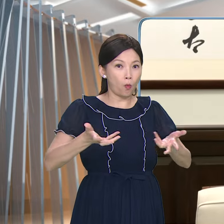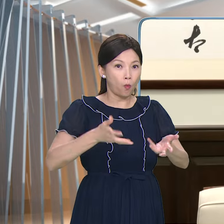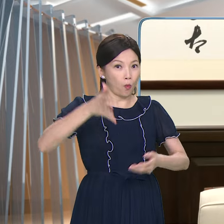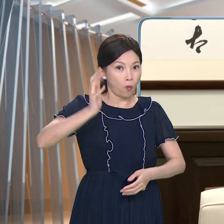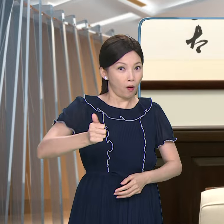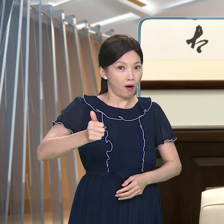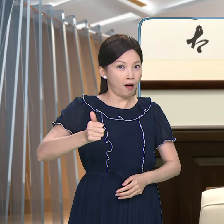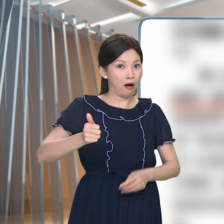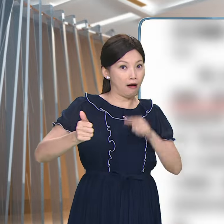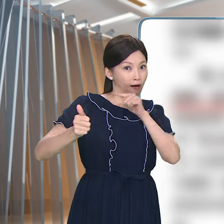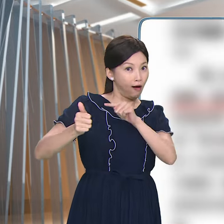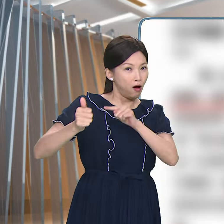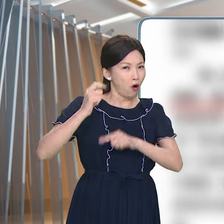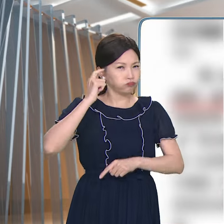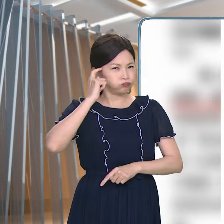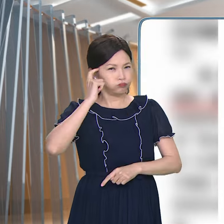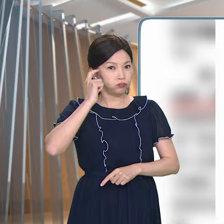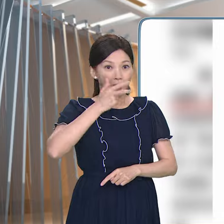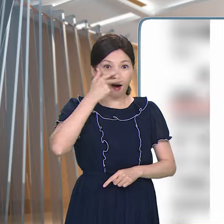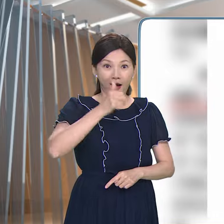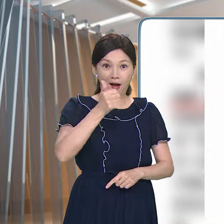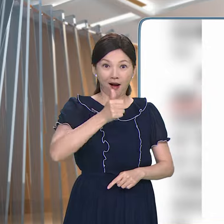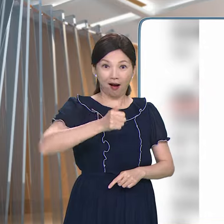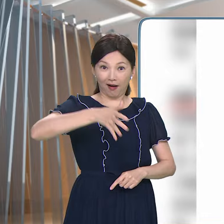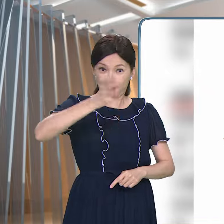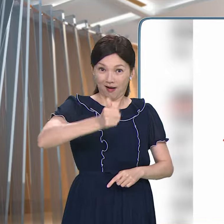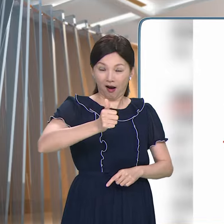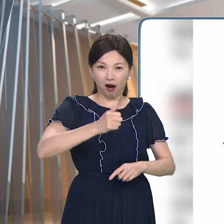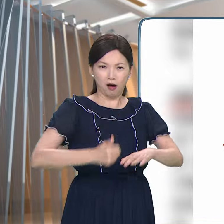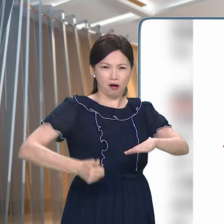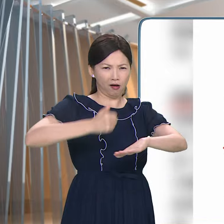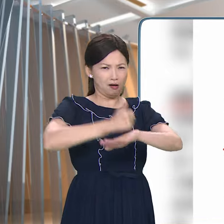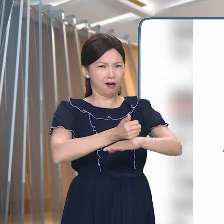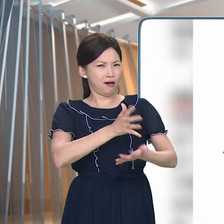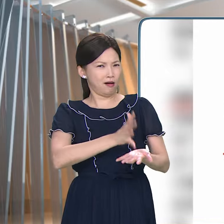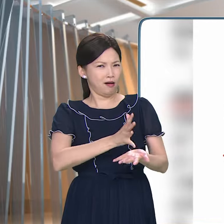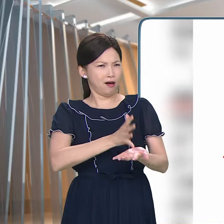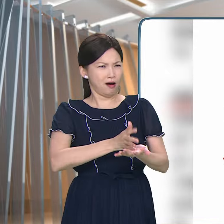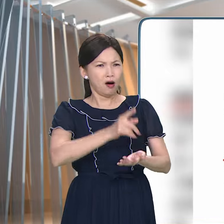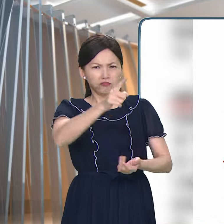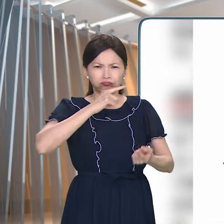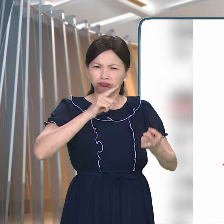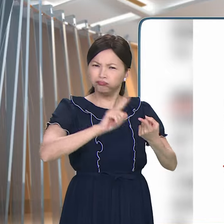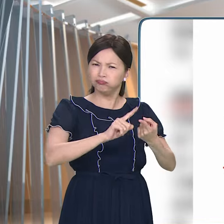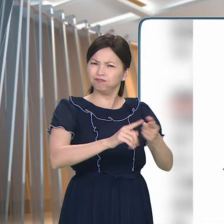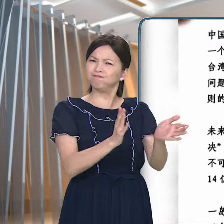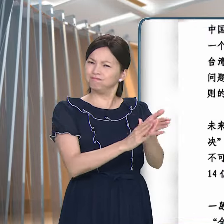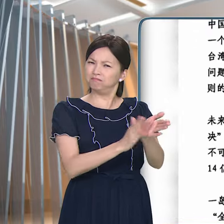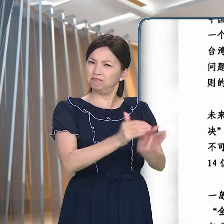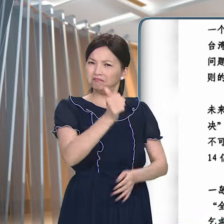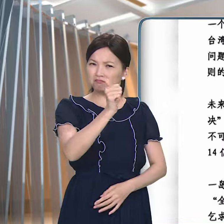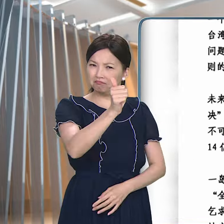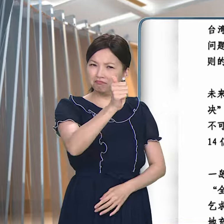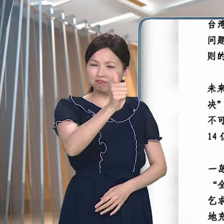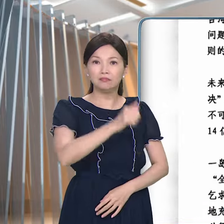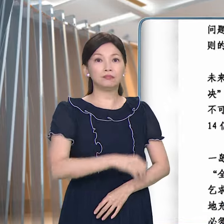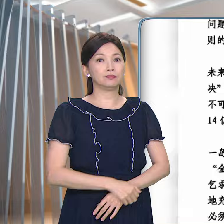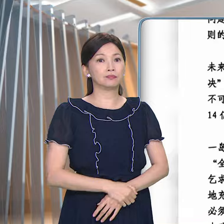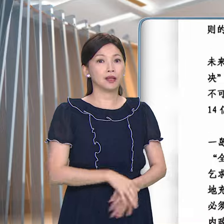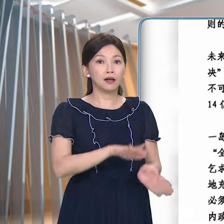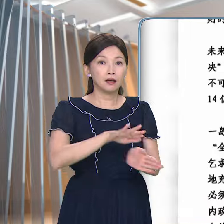卿庞佩奥。其中，庞佩奥对于赖清德的就职演说给予高度评